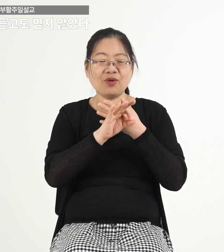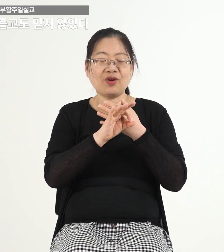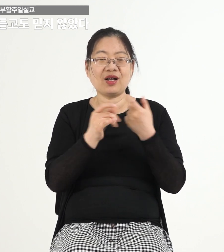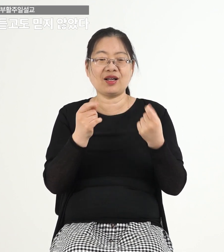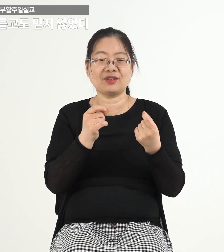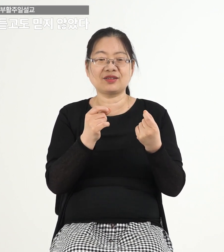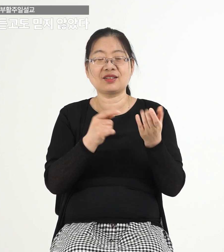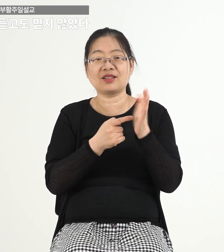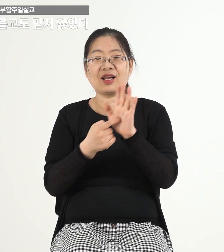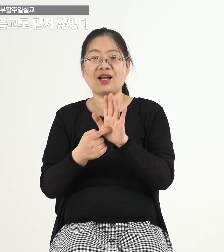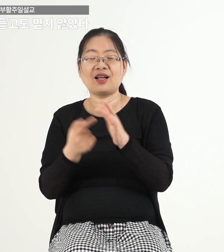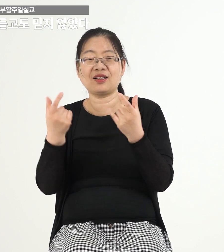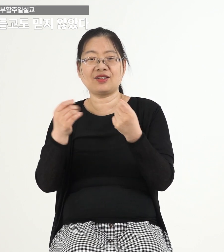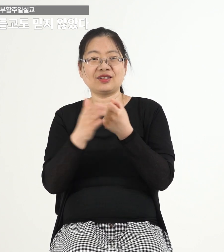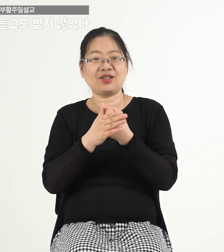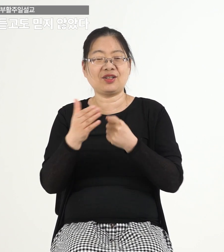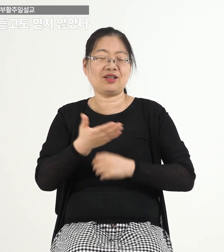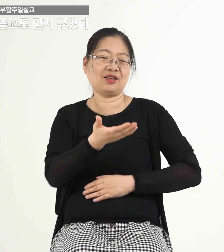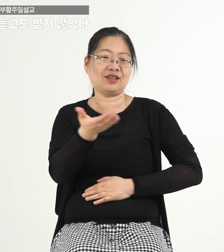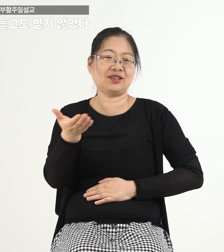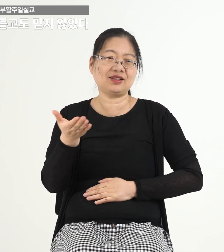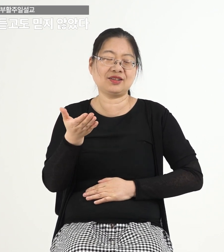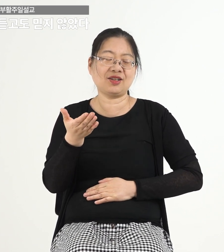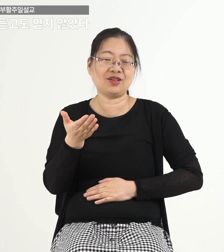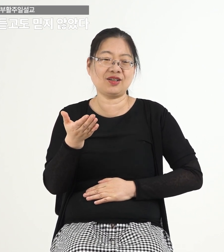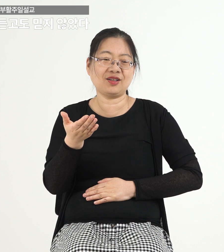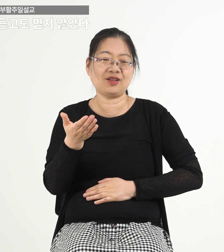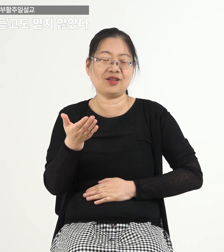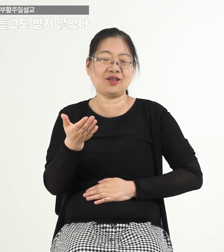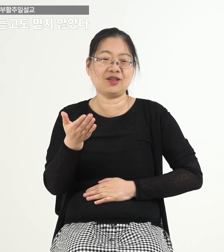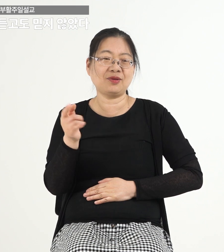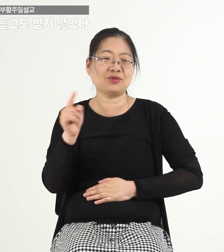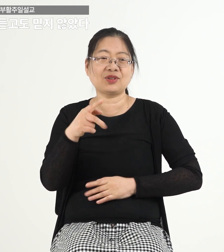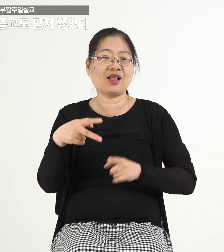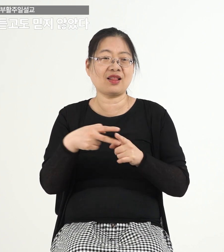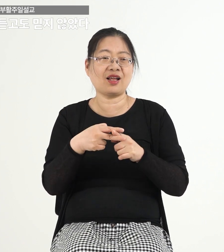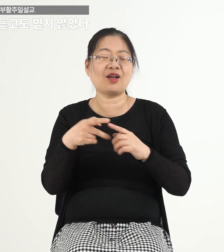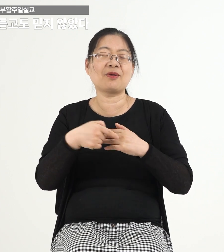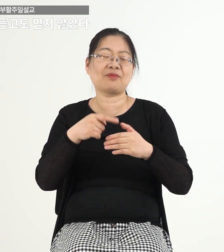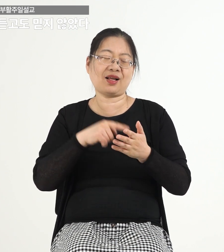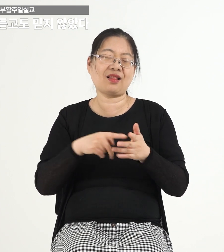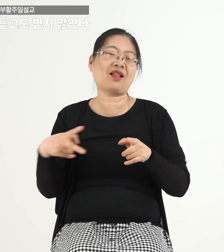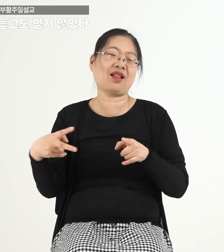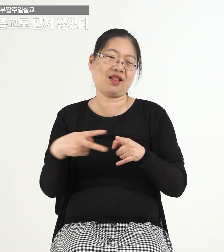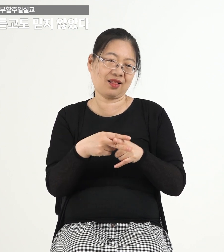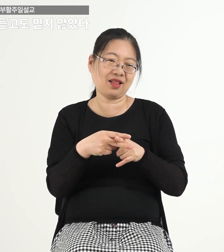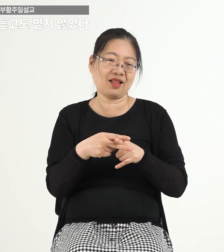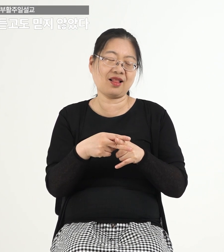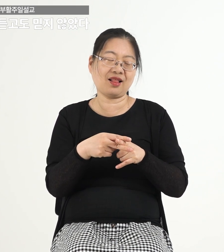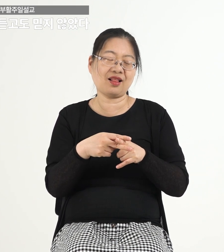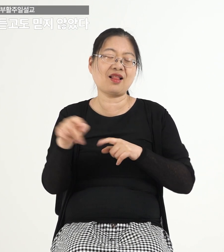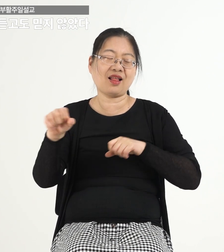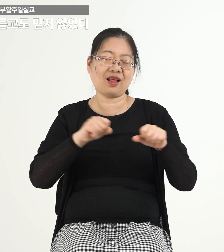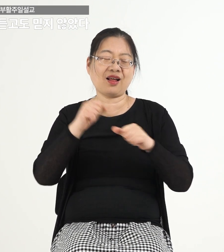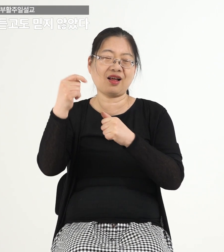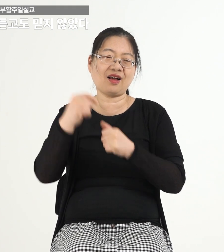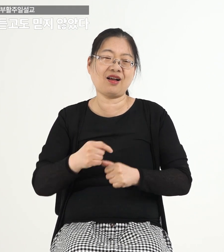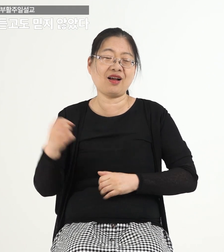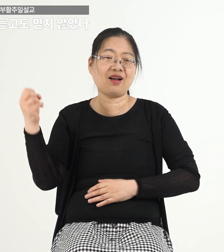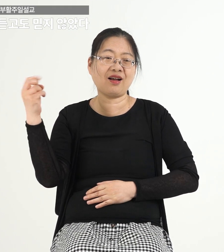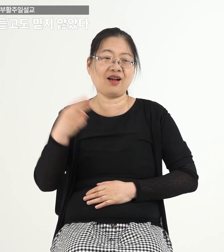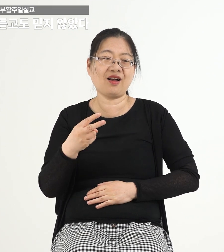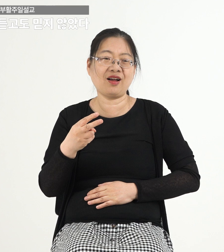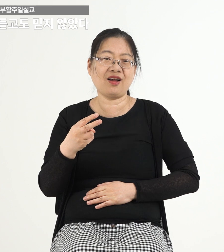소개하죠. 그러므로 너희는 무슨 할례? 마음에 할례를 행하고